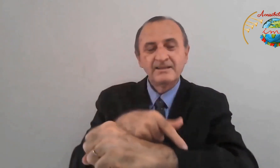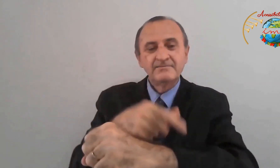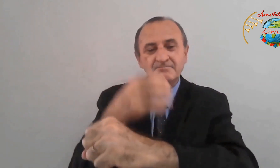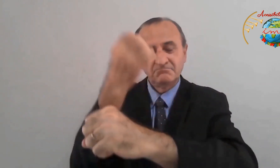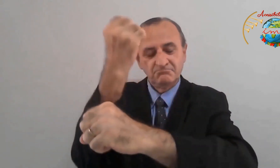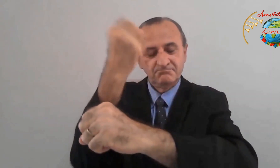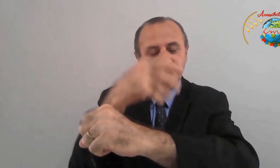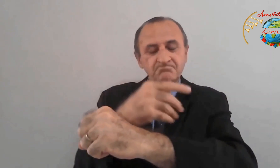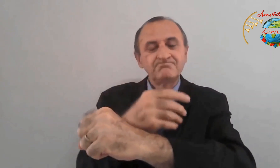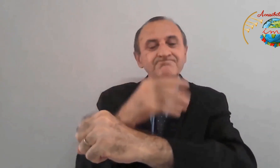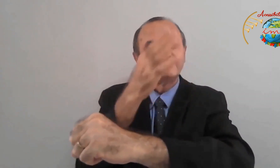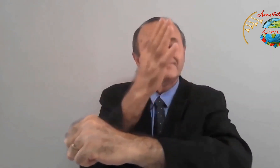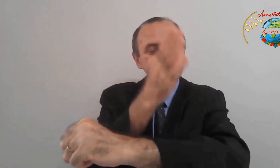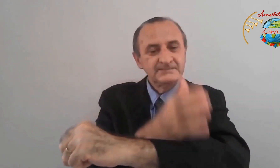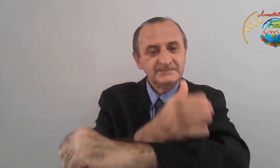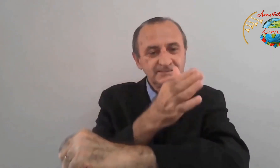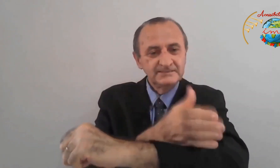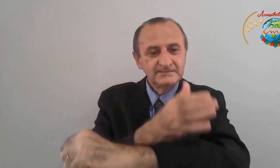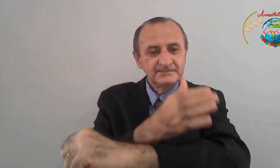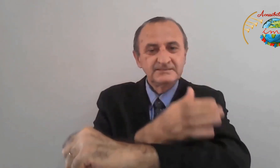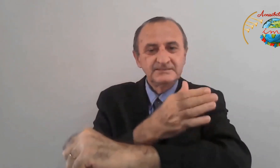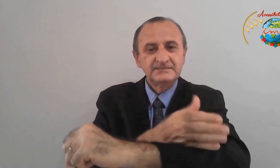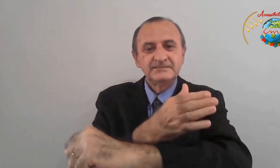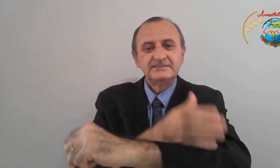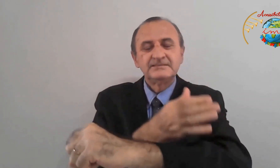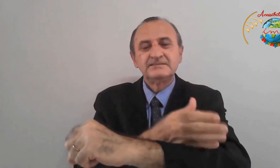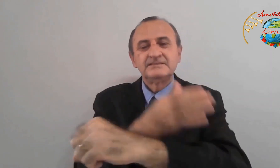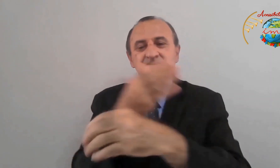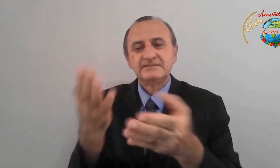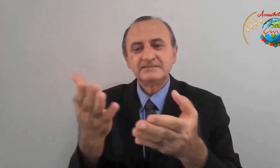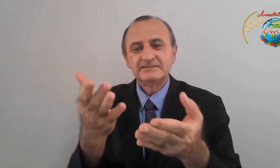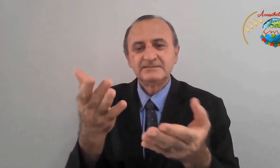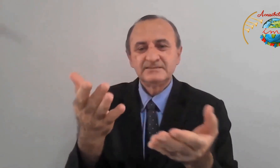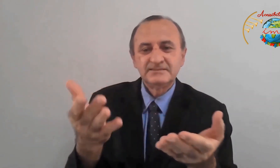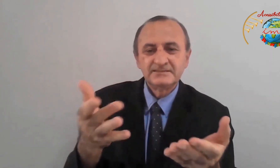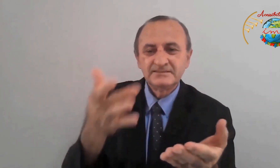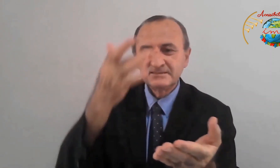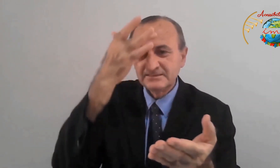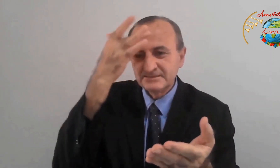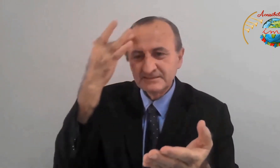As marcações dos anos. Então aqui nós temos o período medieval,